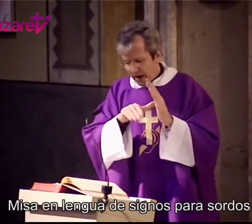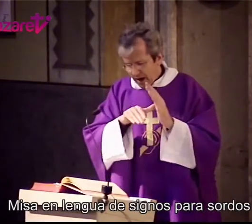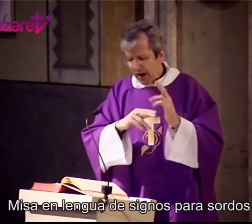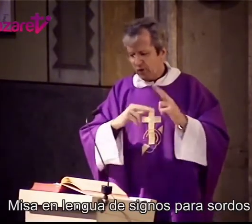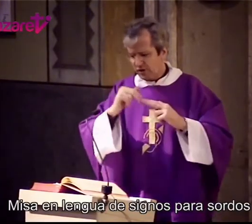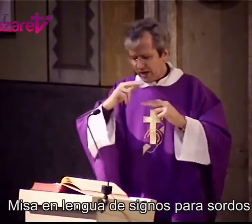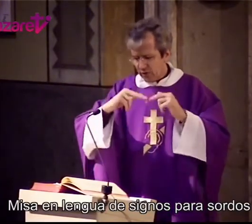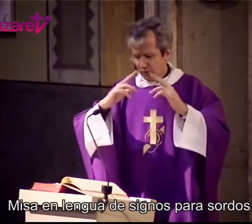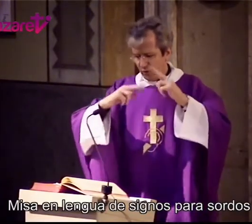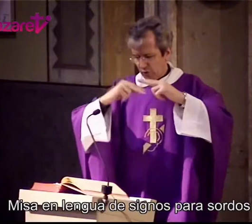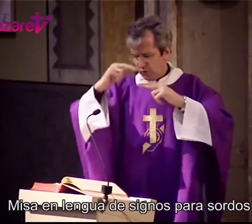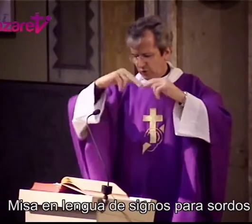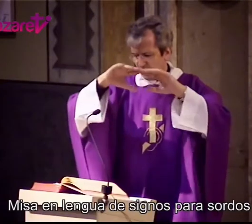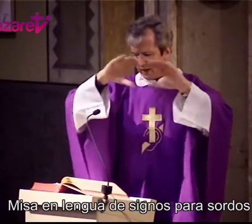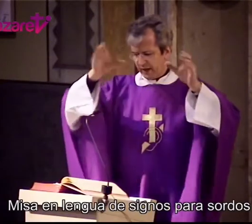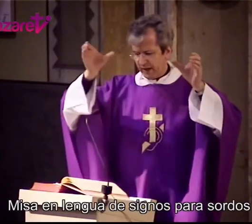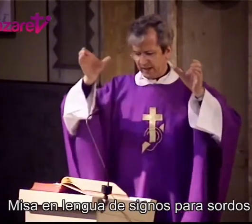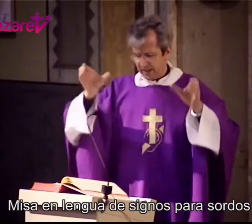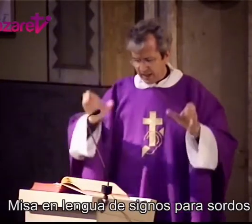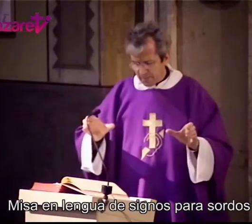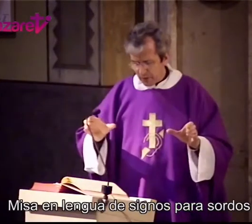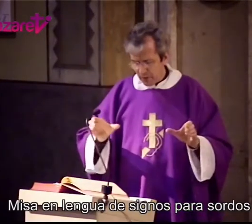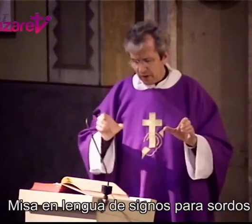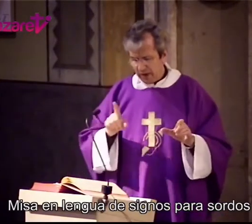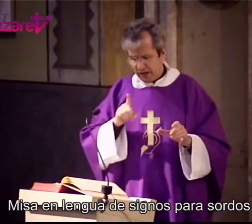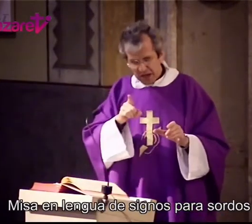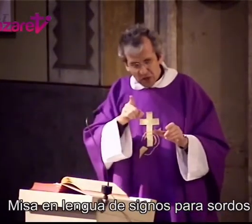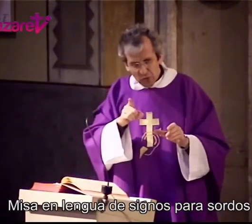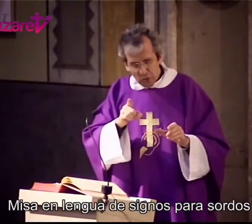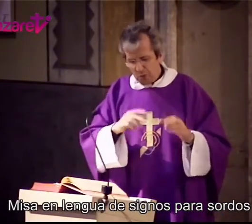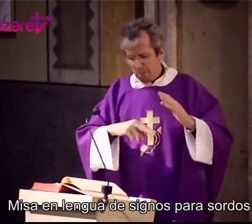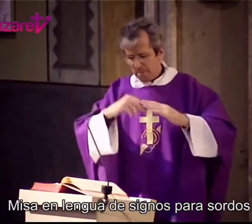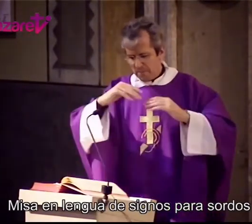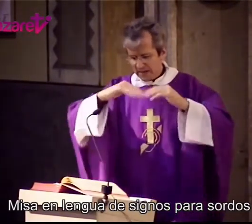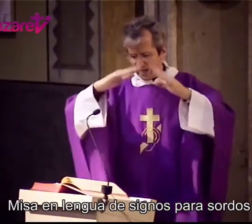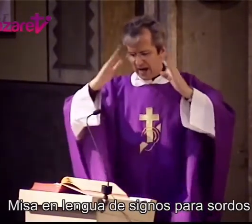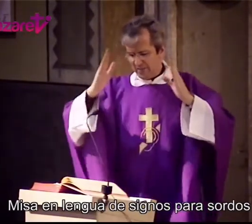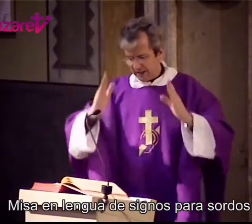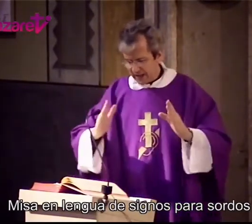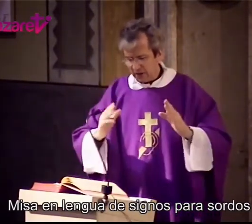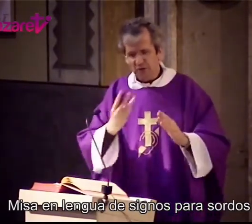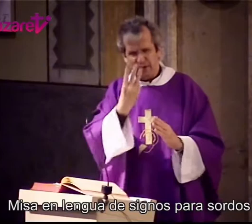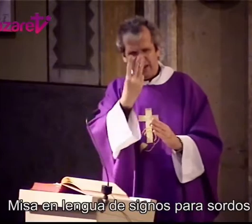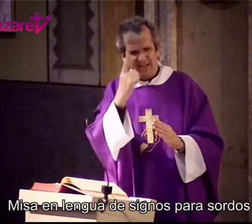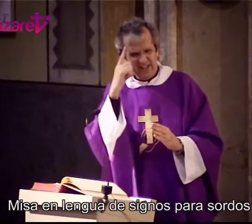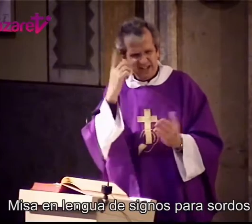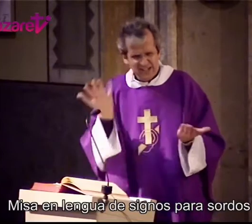ha costado construir este templo y tú vas a levantarlo en